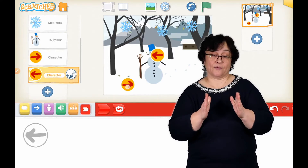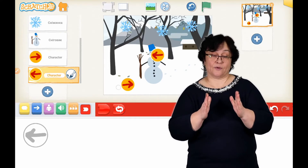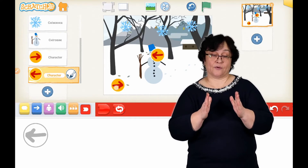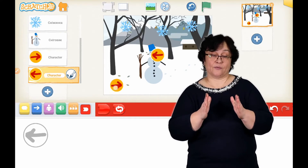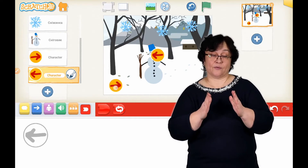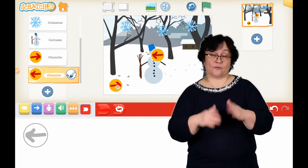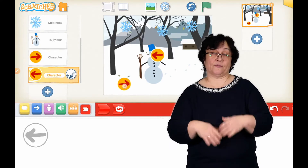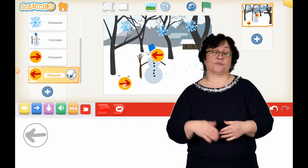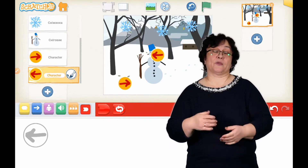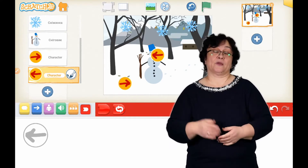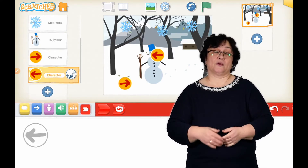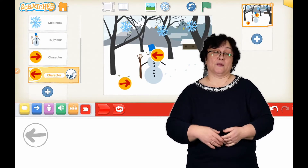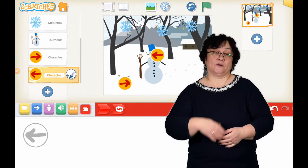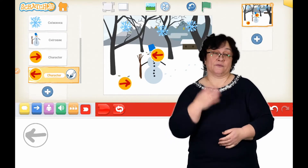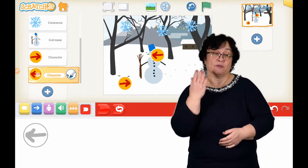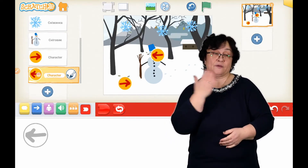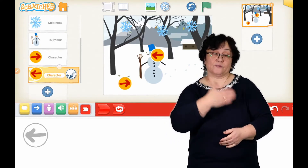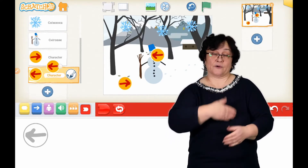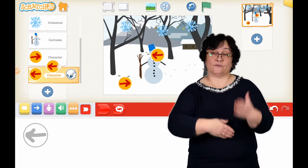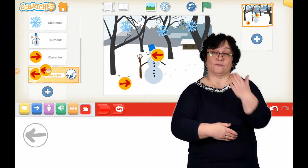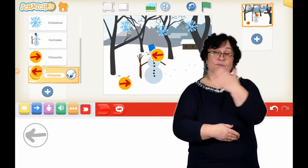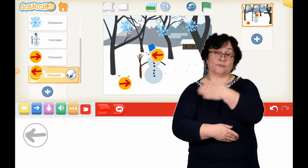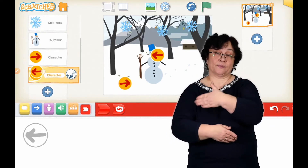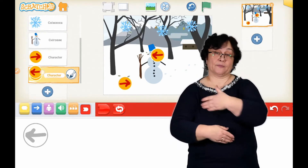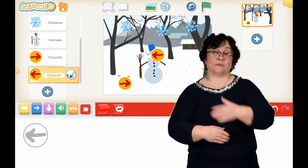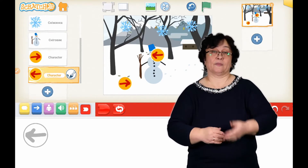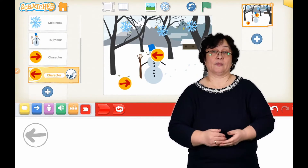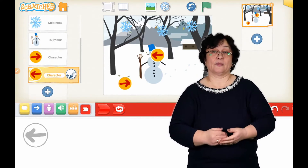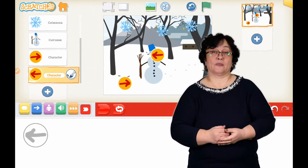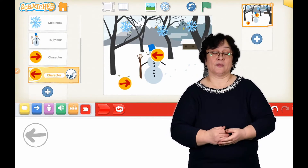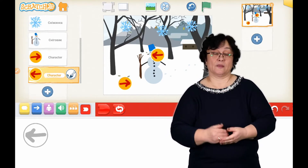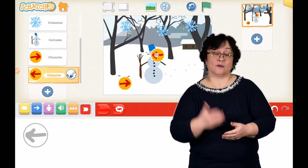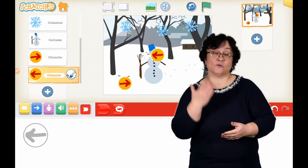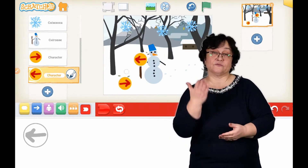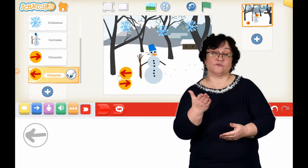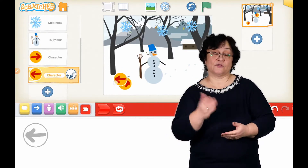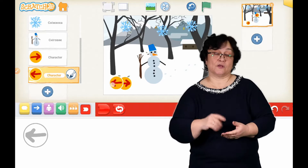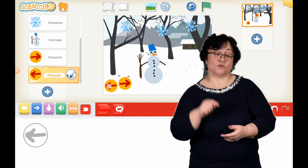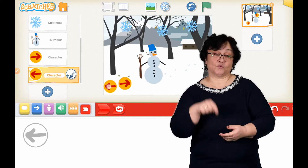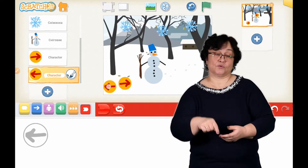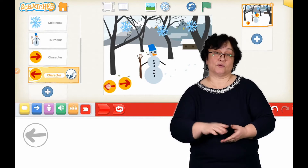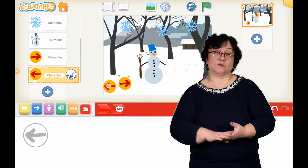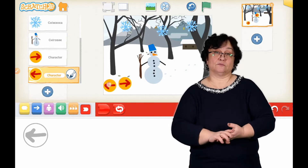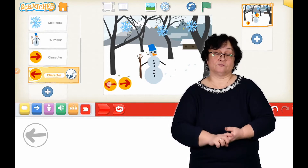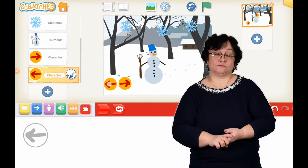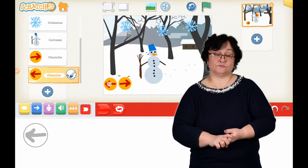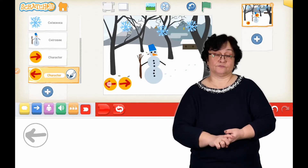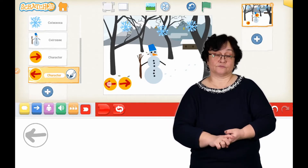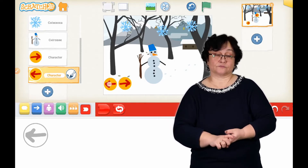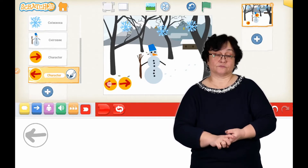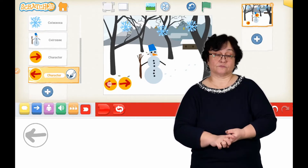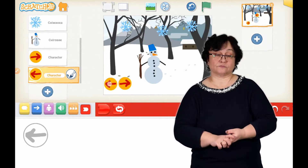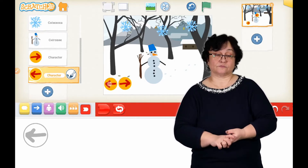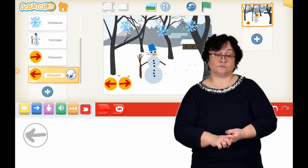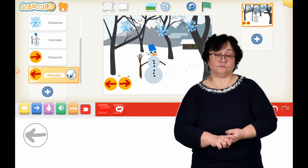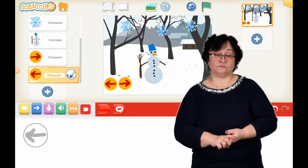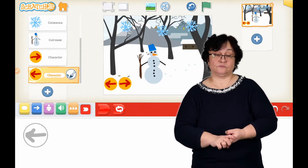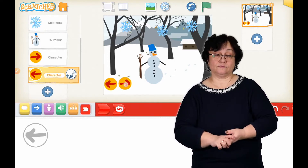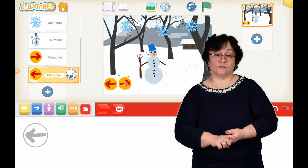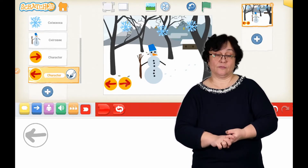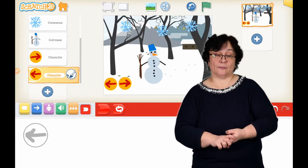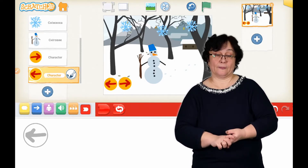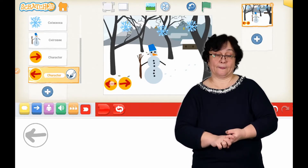Тепер у нас є стрілка вправо і стрілка вліво. Ой, ось вона тут.